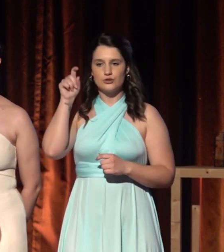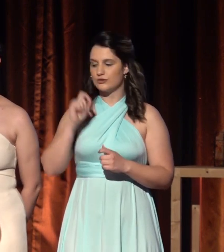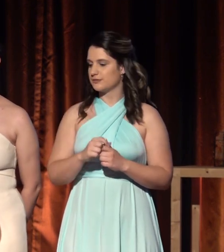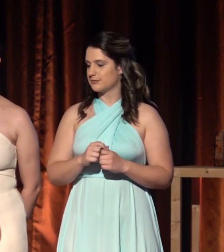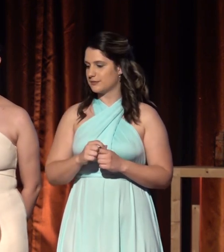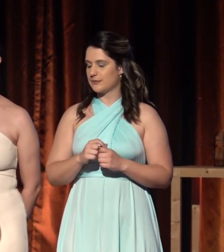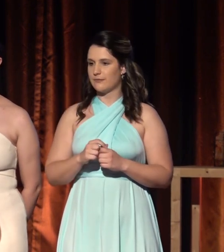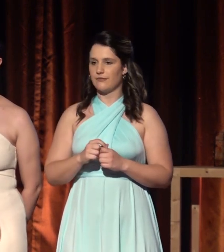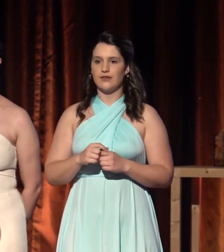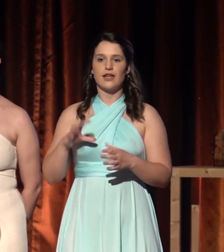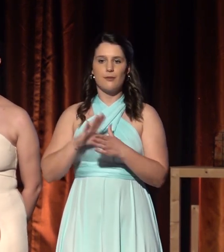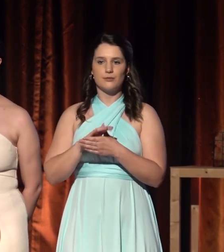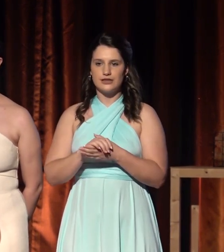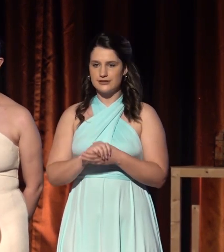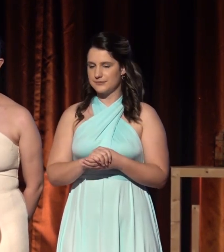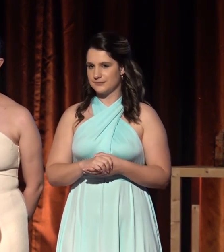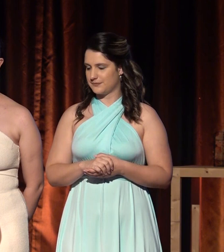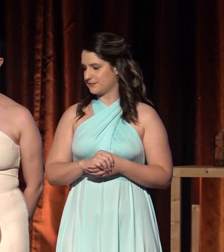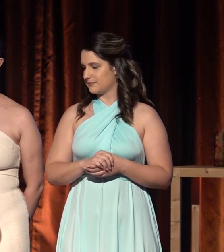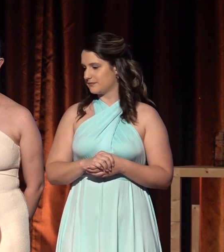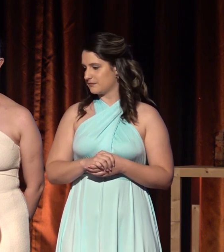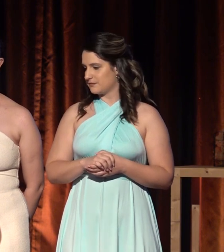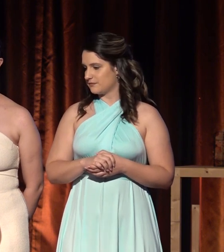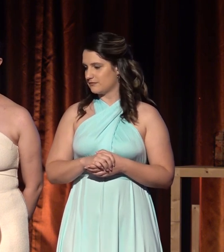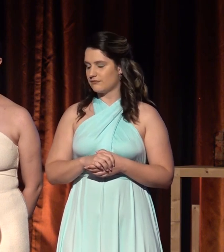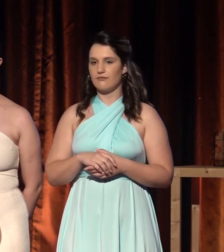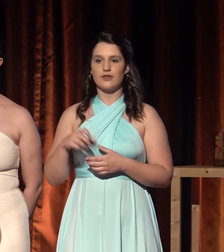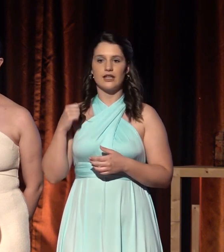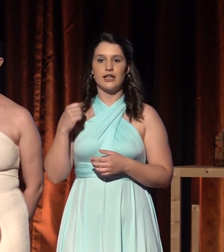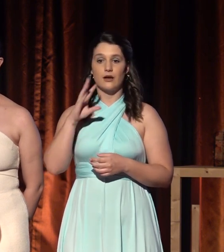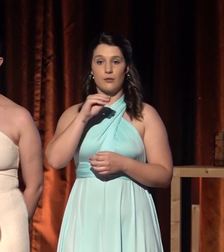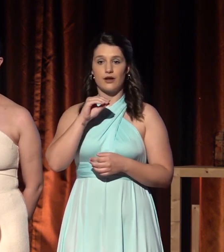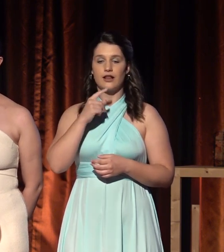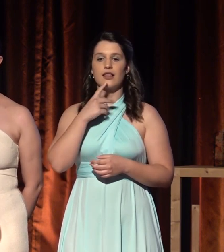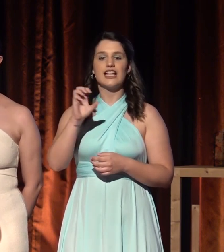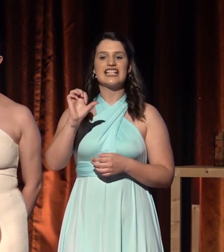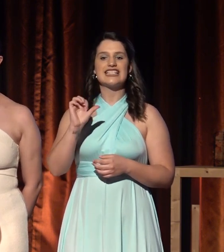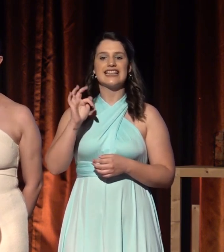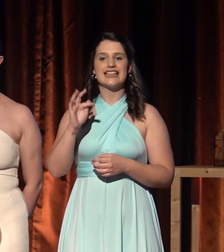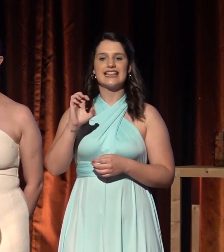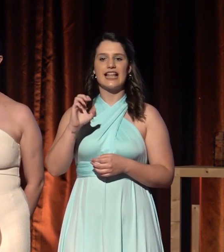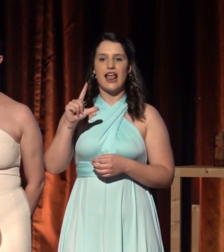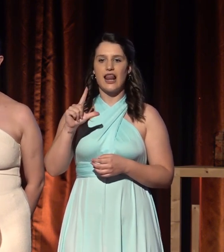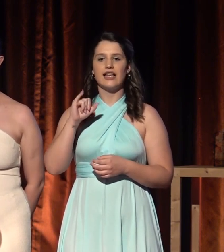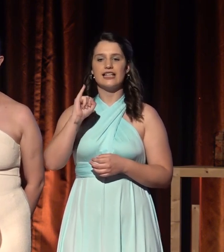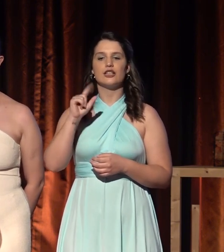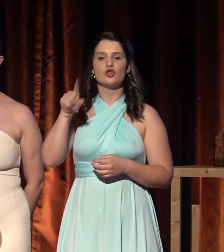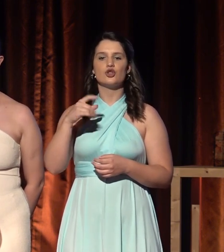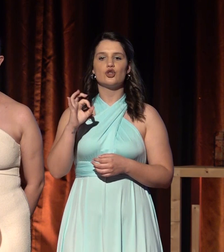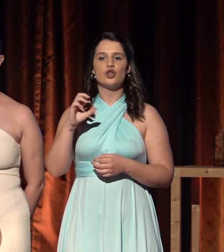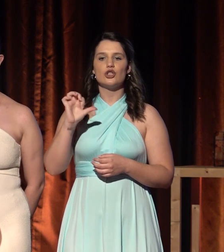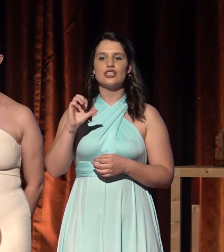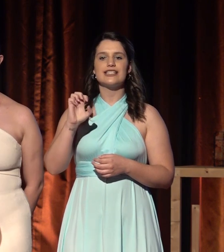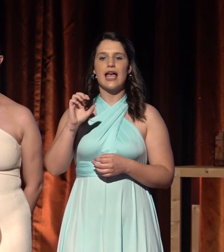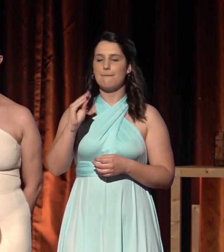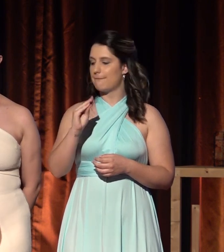professors, amigues i amics, autoritats. Som Estel Valor i Josep Palaxi, alumnes de segon curs del cicle